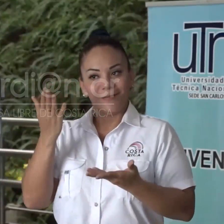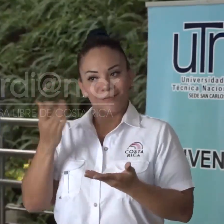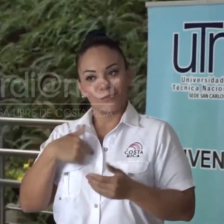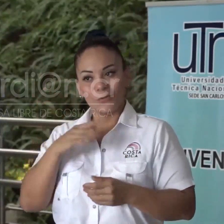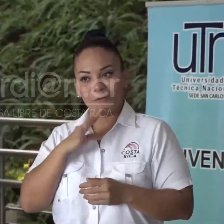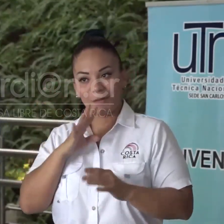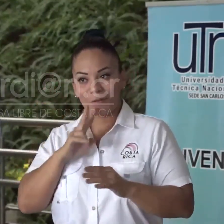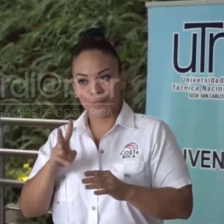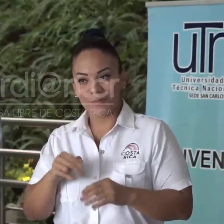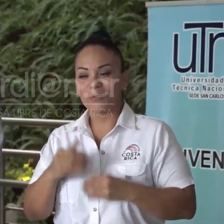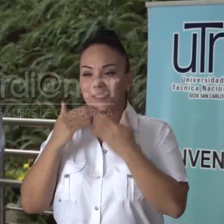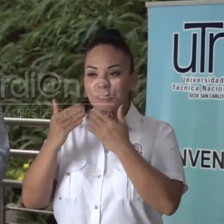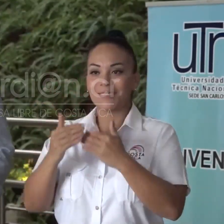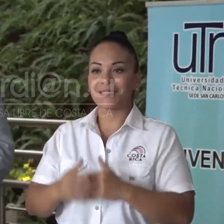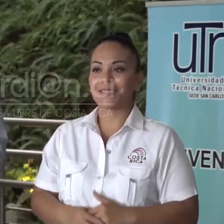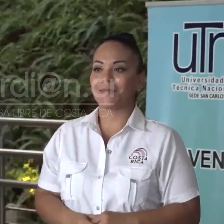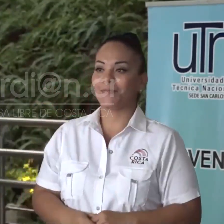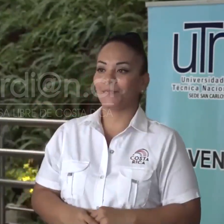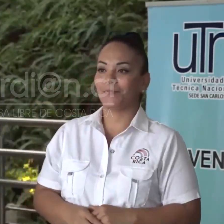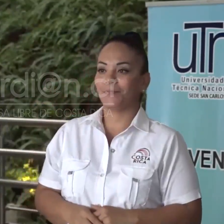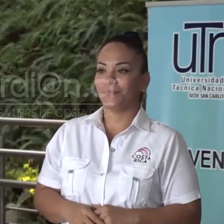refiero. Muchas gracias.